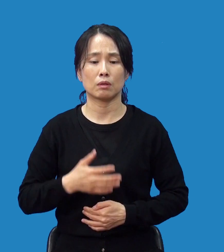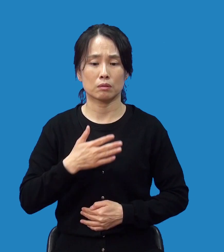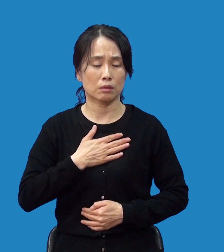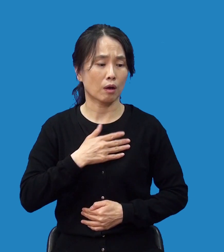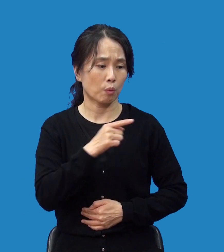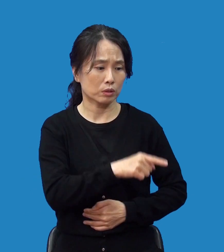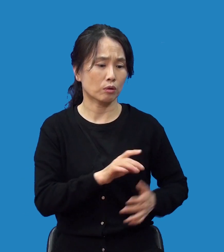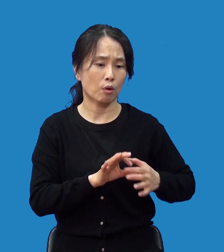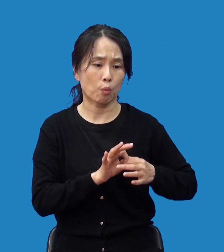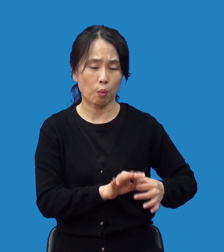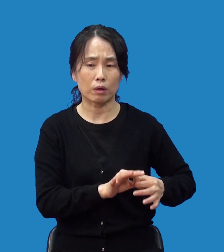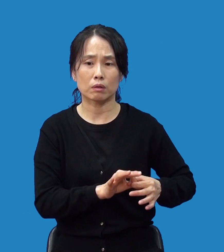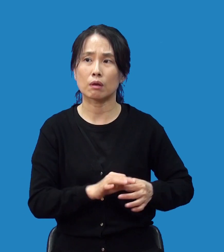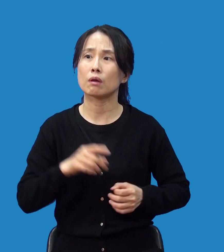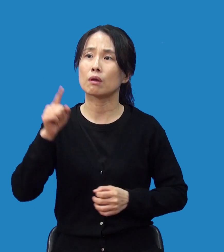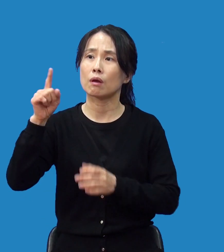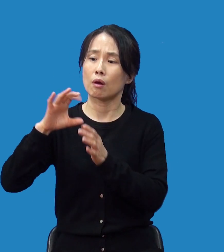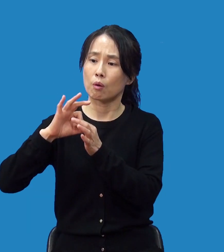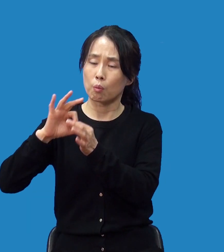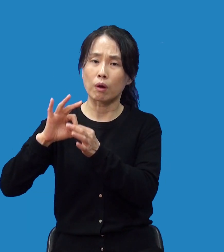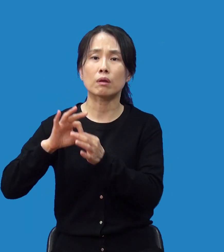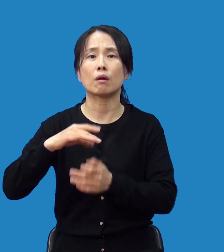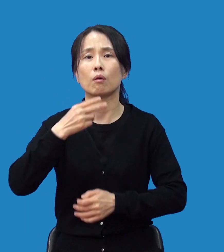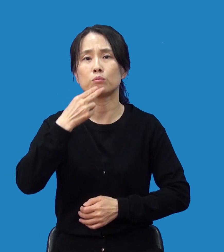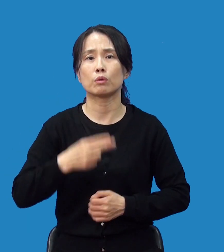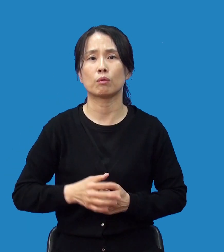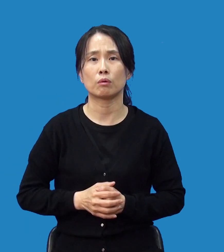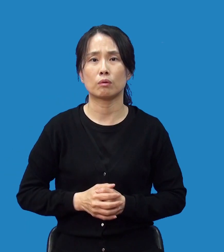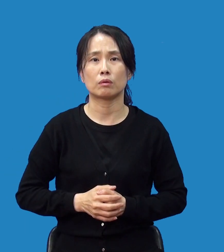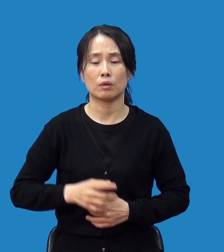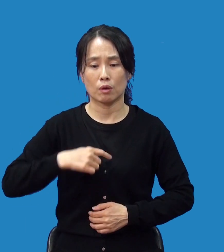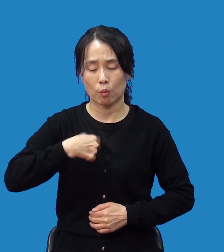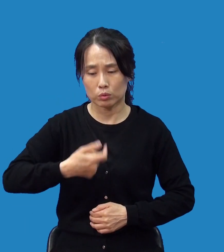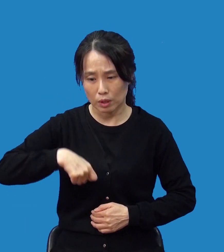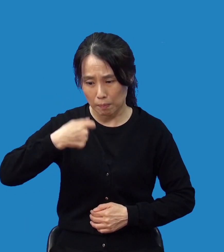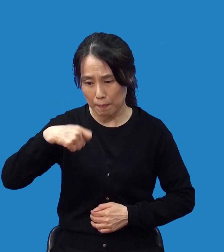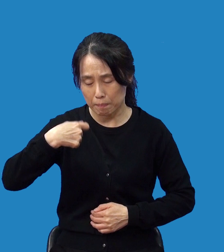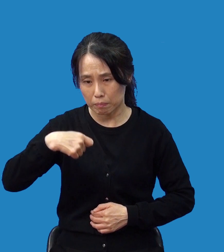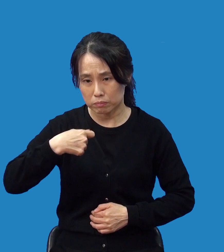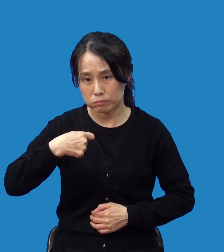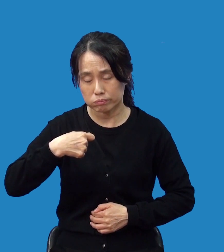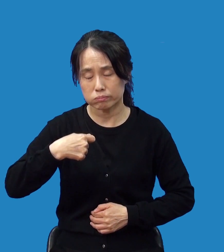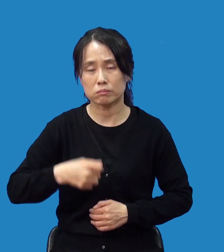너라는 관계가 없어요. 그래서 요즘 보면 혼자 밥 먹는다,